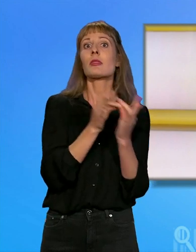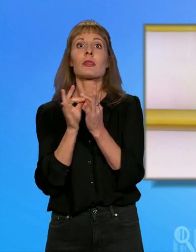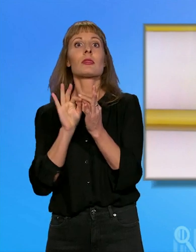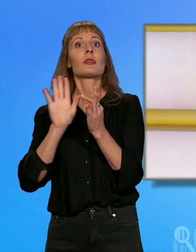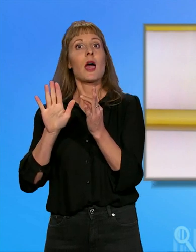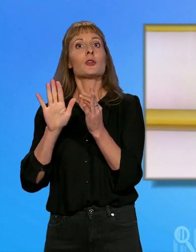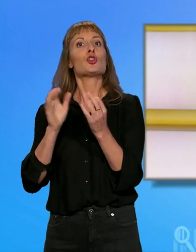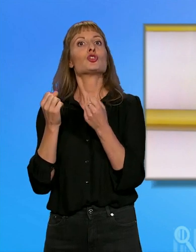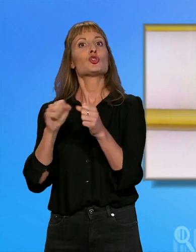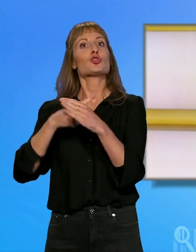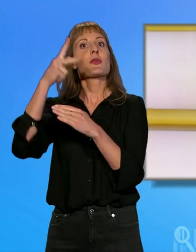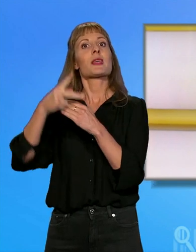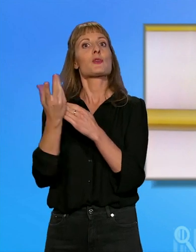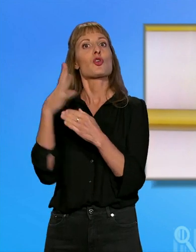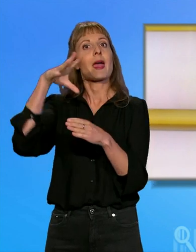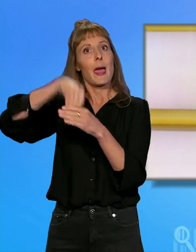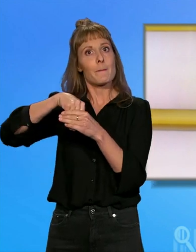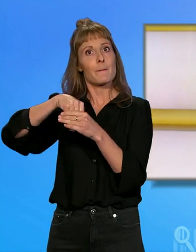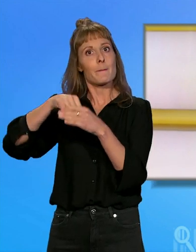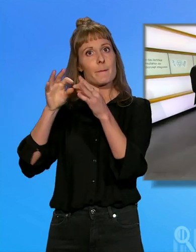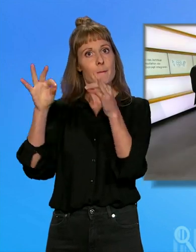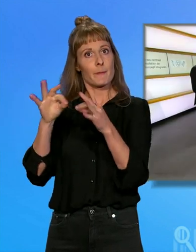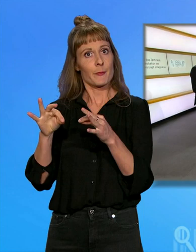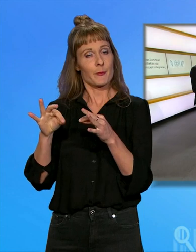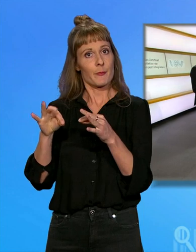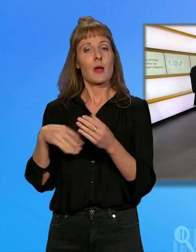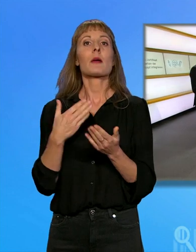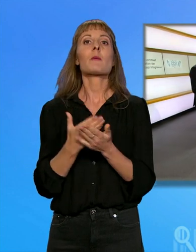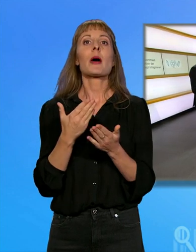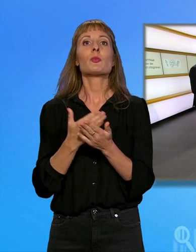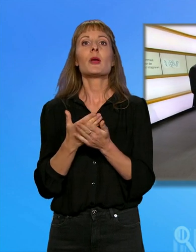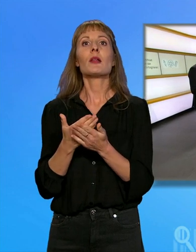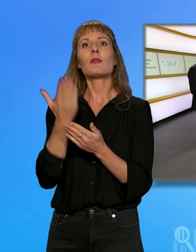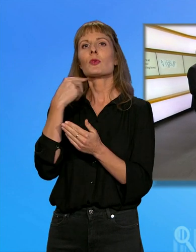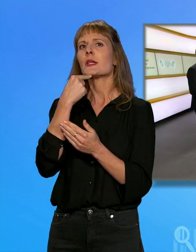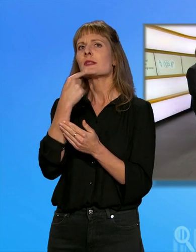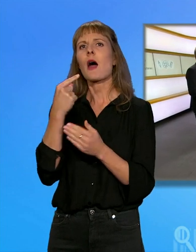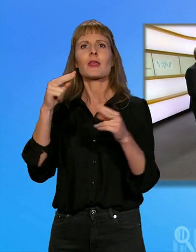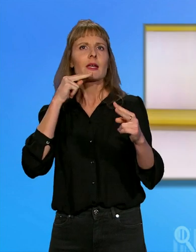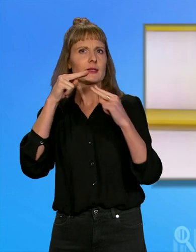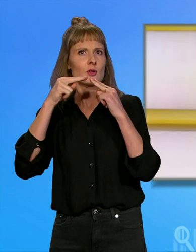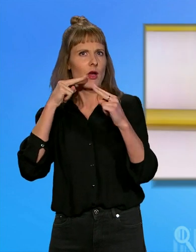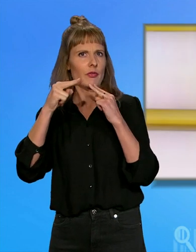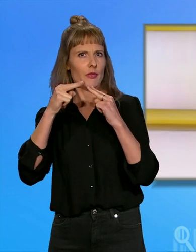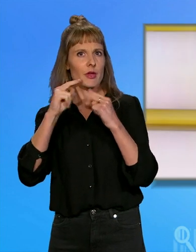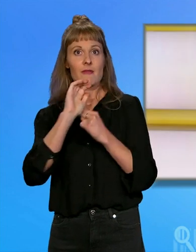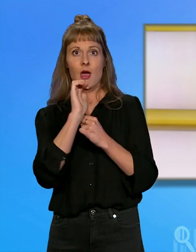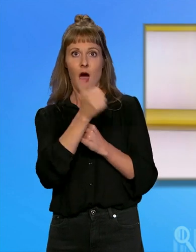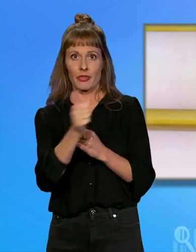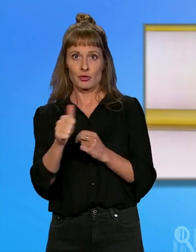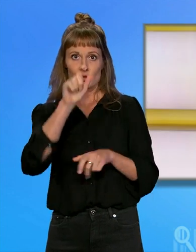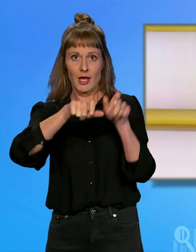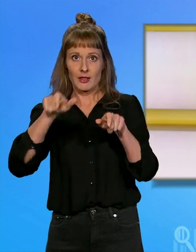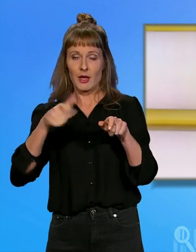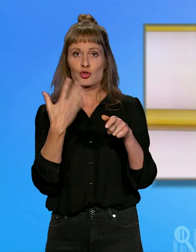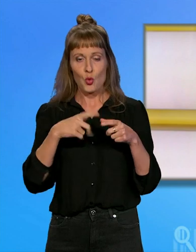seinem Schutzkonzept. Und machen wir ein Beispiel, hast du vorhin gesagt, Restaurant. Nehmen wir an, das Restaurant, die Angestellten, die arbeiten mit Masken. Das hat